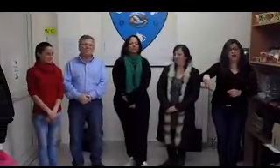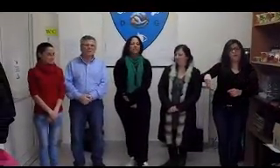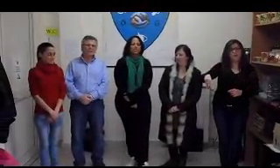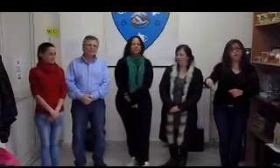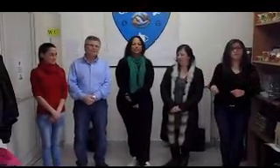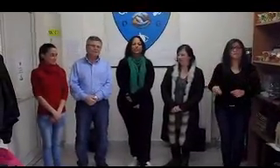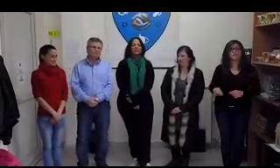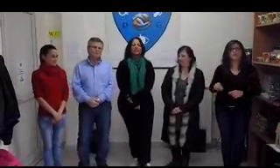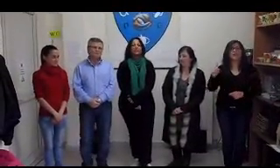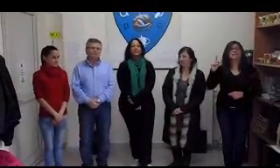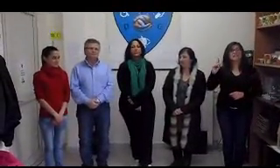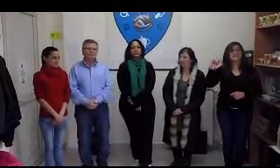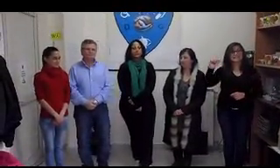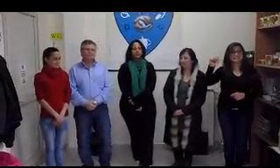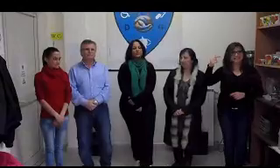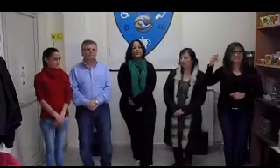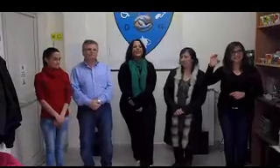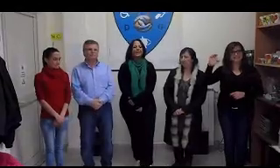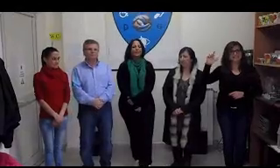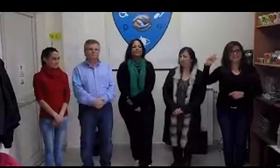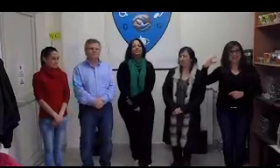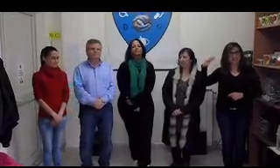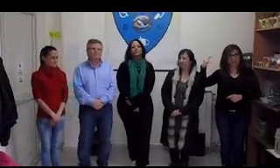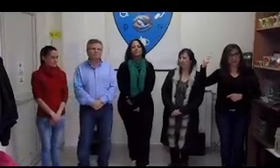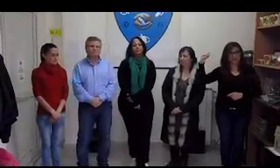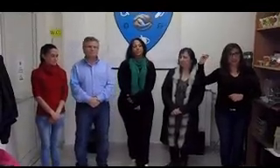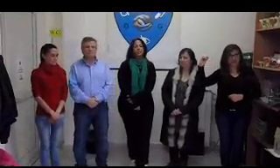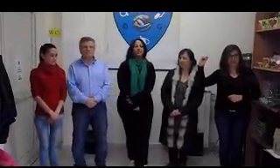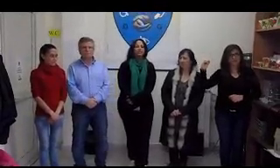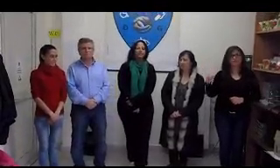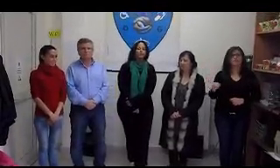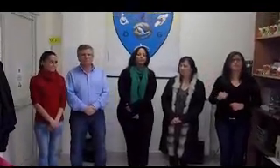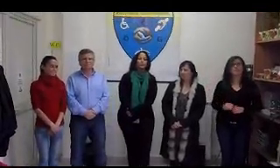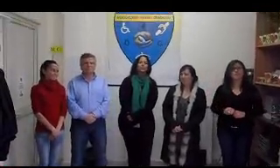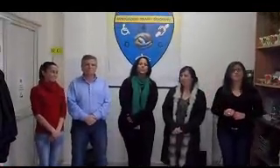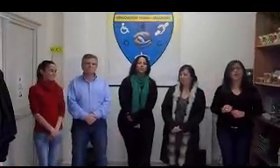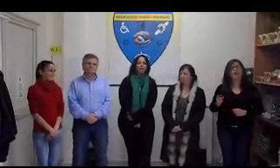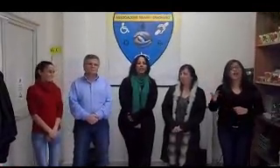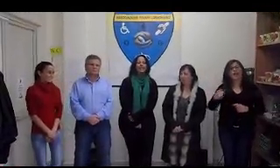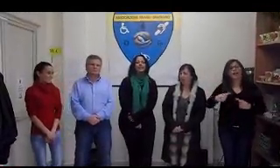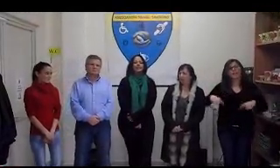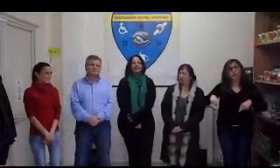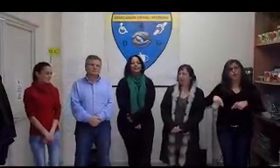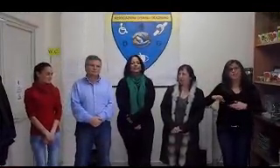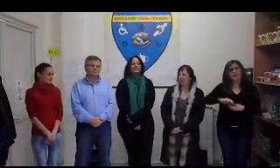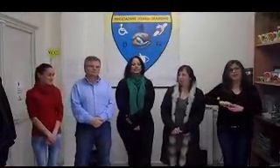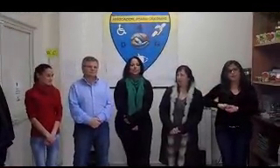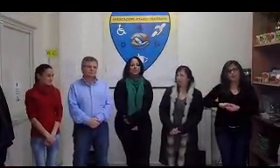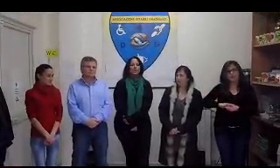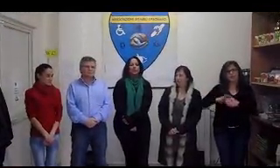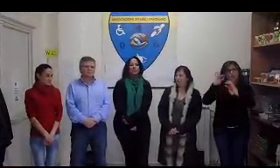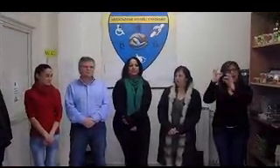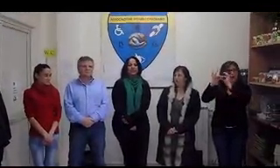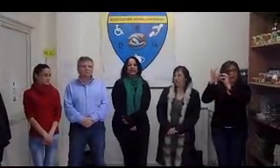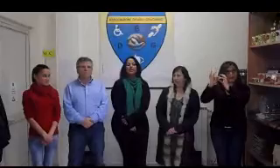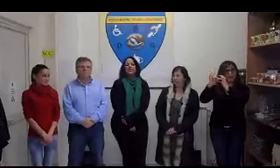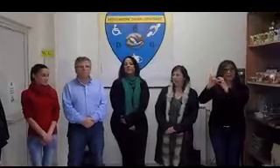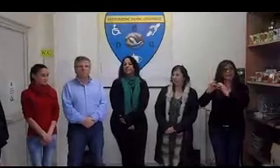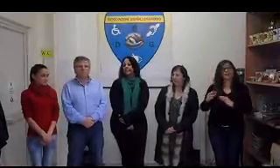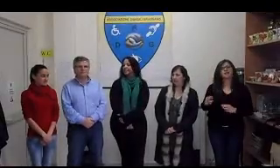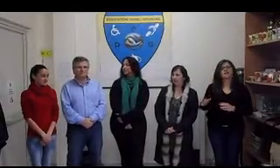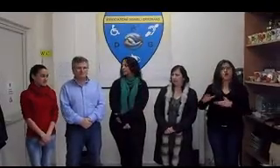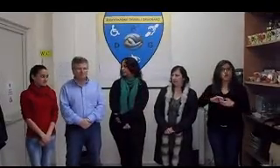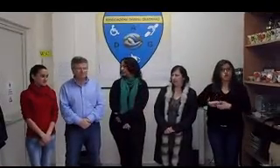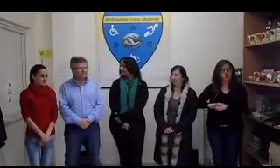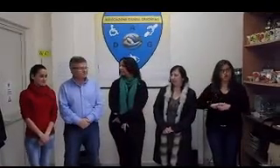Rotaract 2100. La nostra associazione è un'associazione che punta sul sociale e nel servizio della comunità.